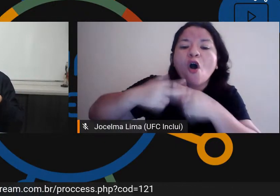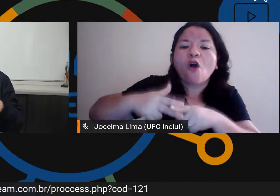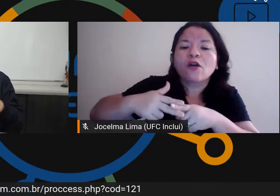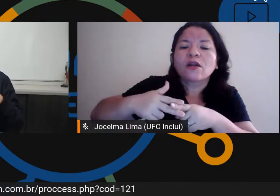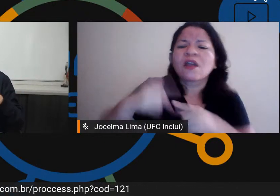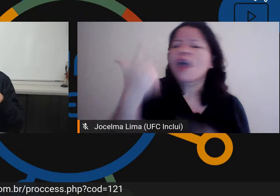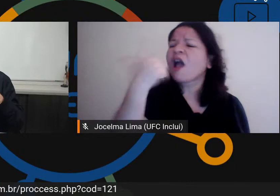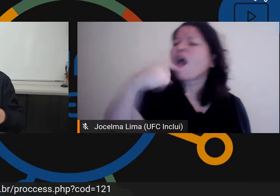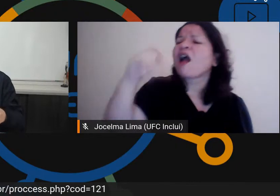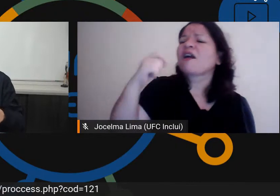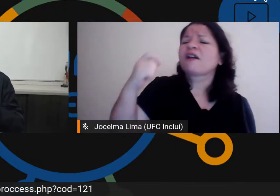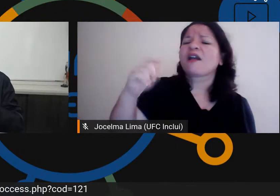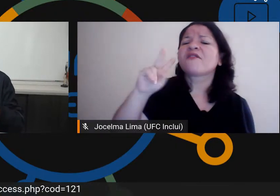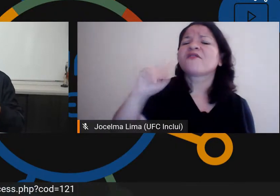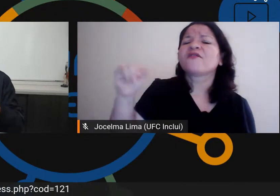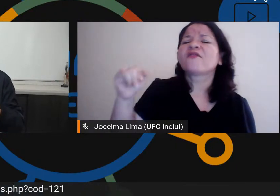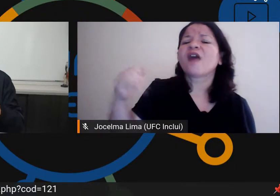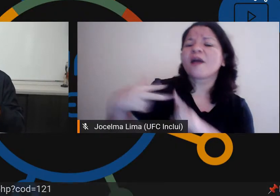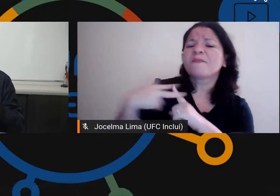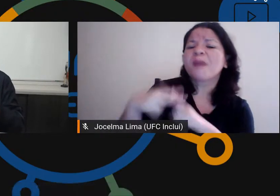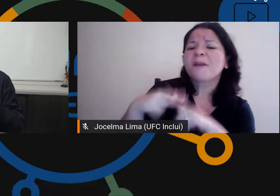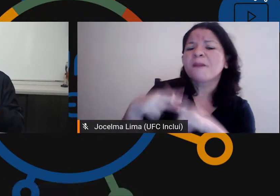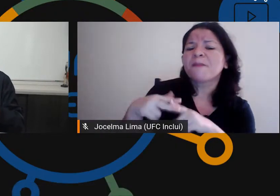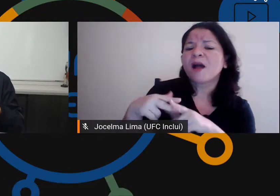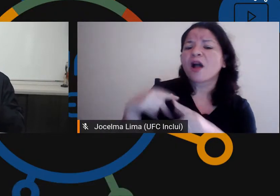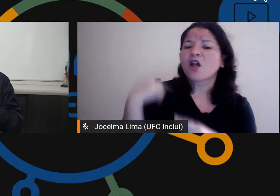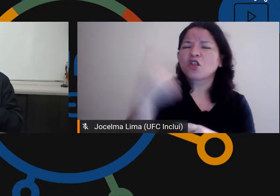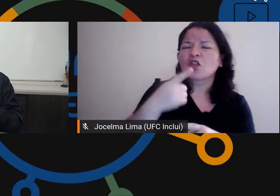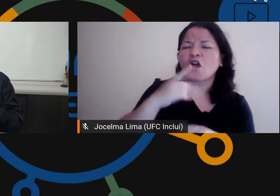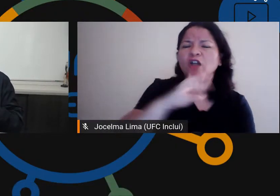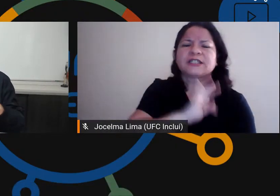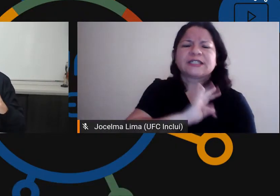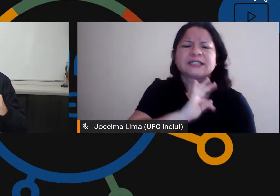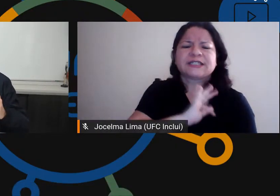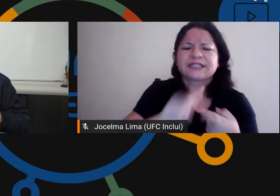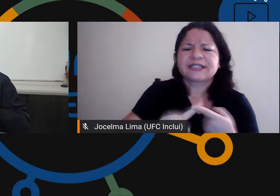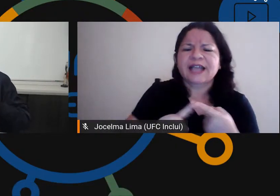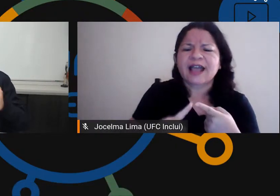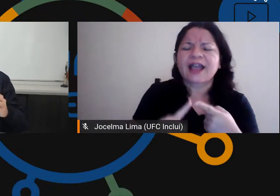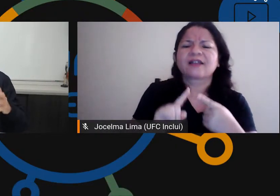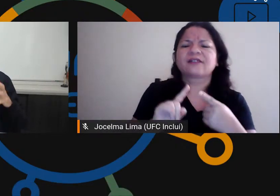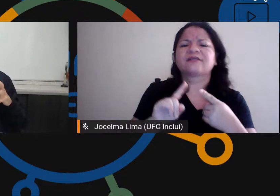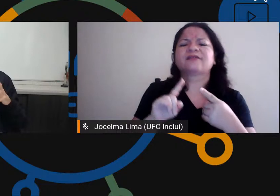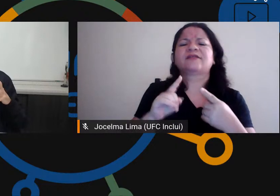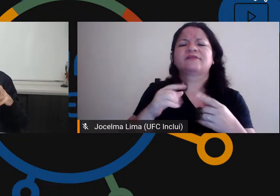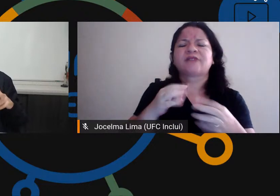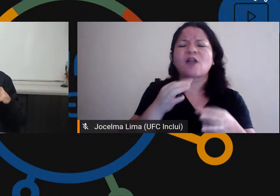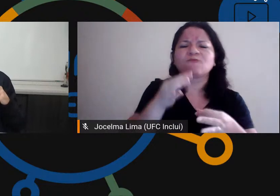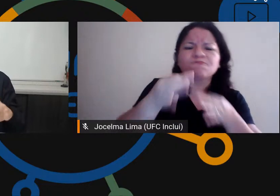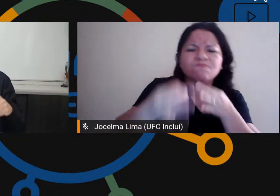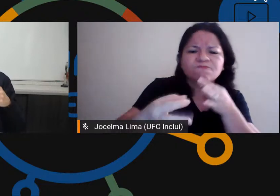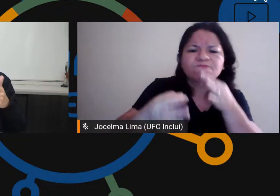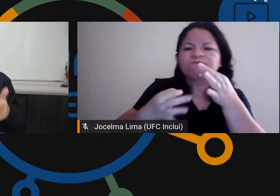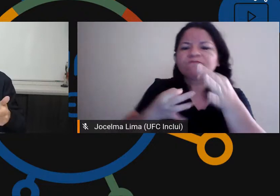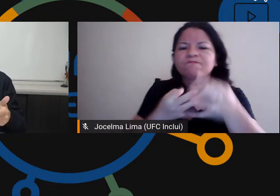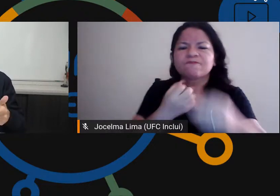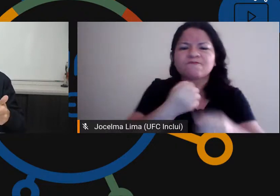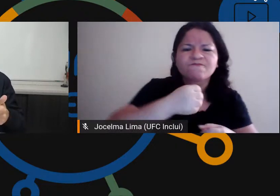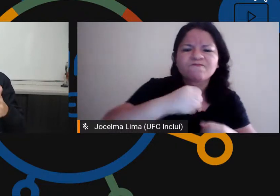uma metodologia robusta, técnicas específicas, uma argumentação e um jeito de